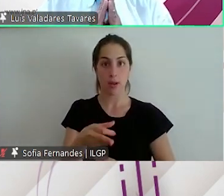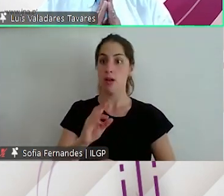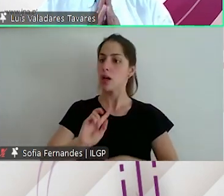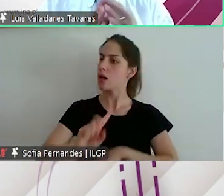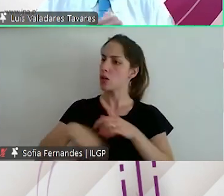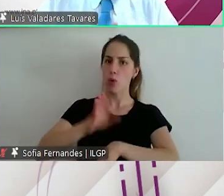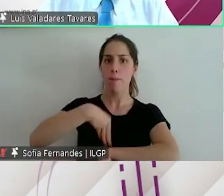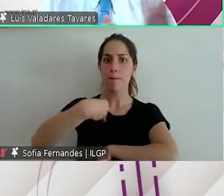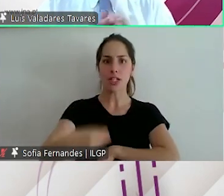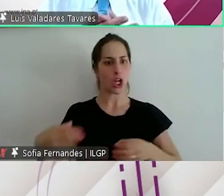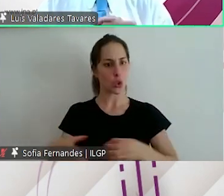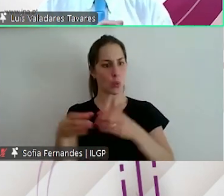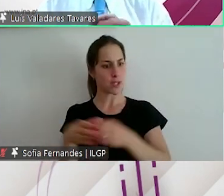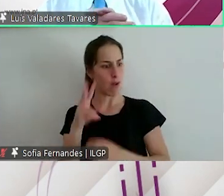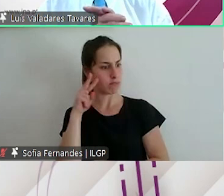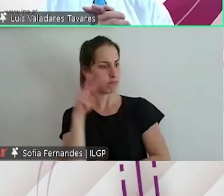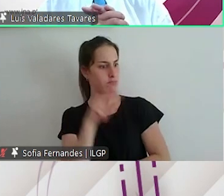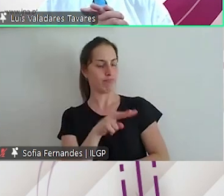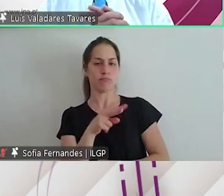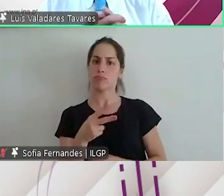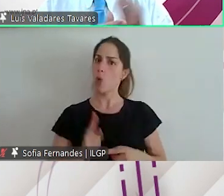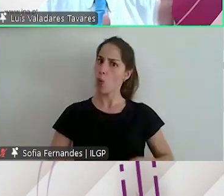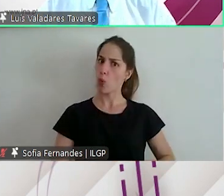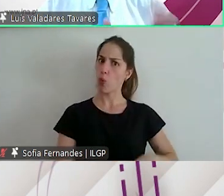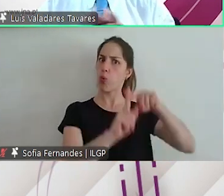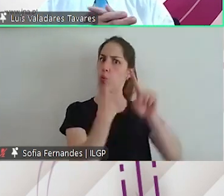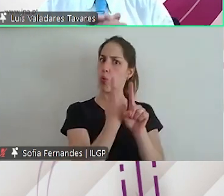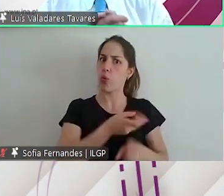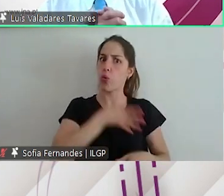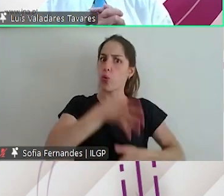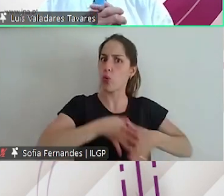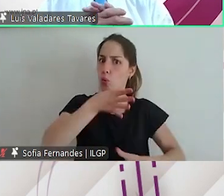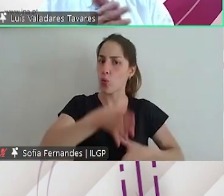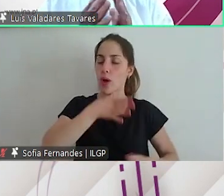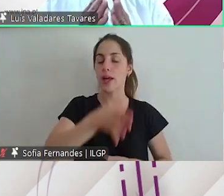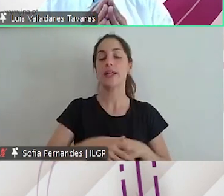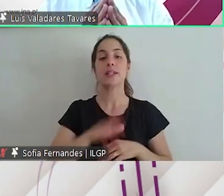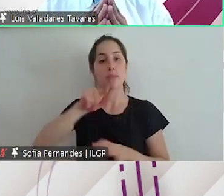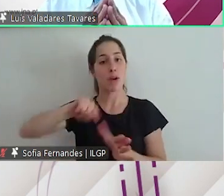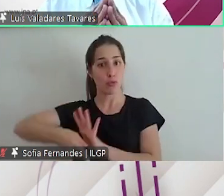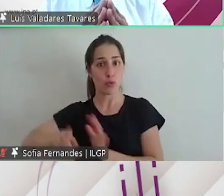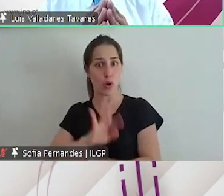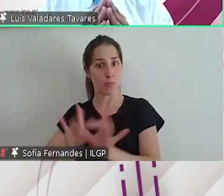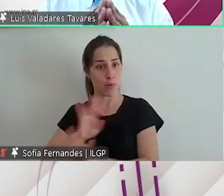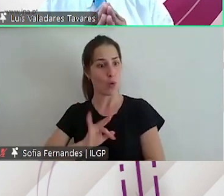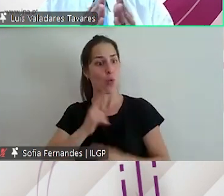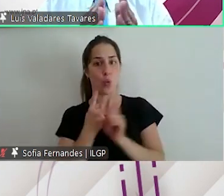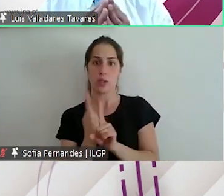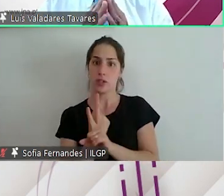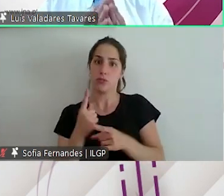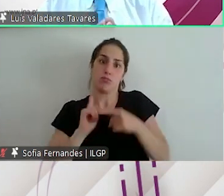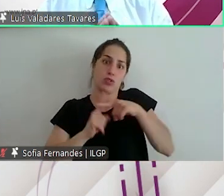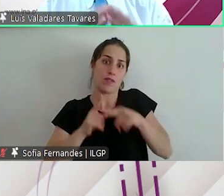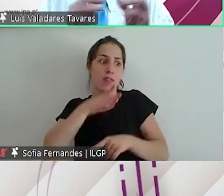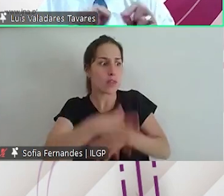própria Comissão Europeia e pelo então Comissário dos Fundos Europeus, o Comissário Miller, é, talvez o